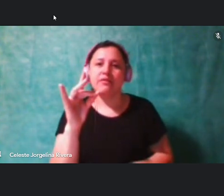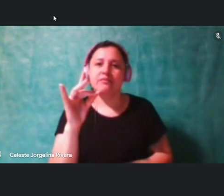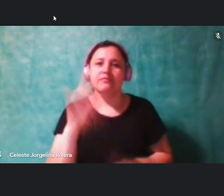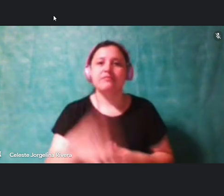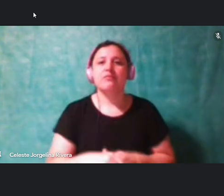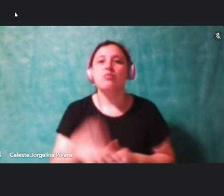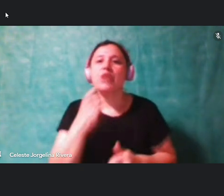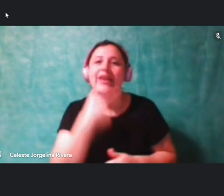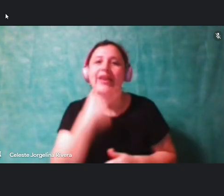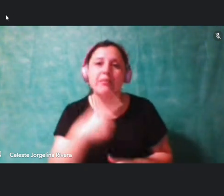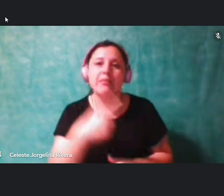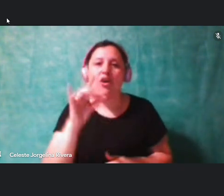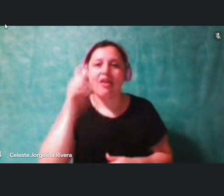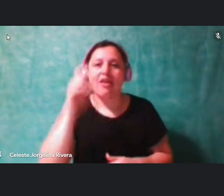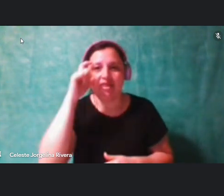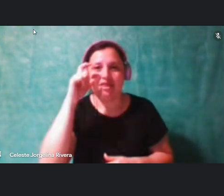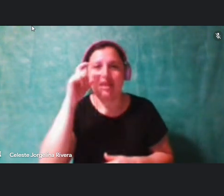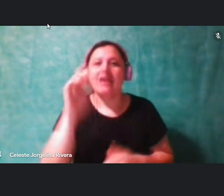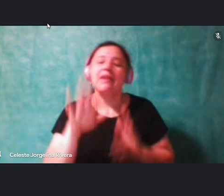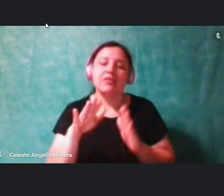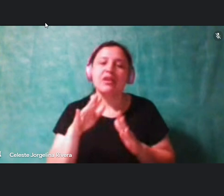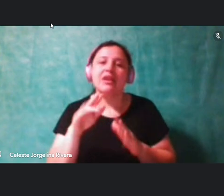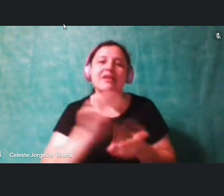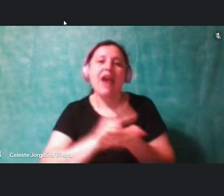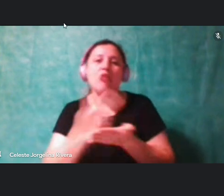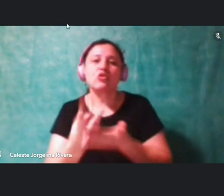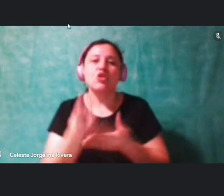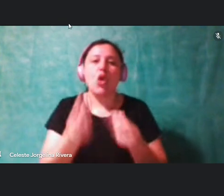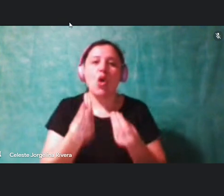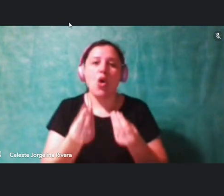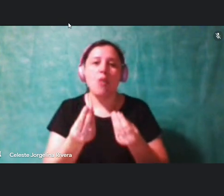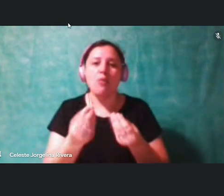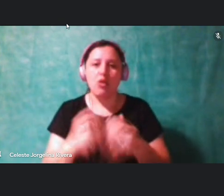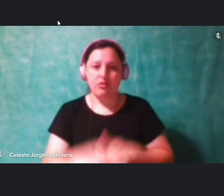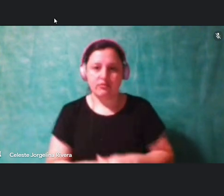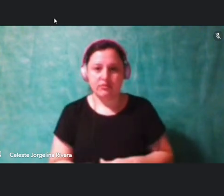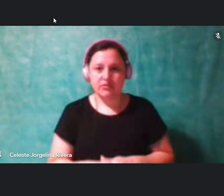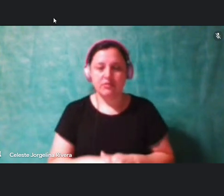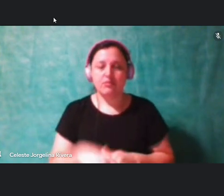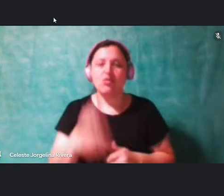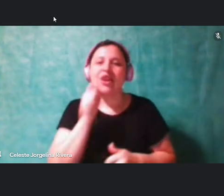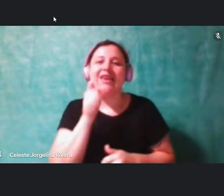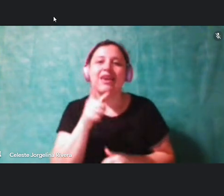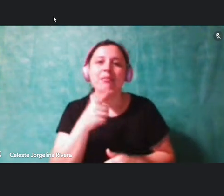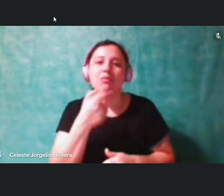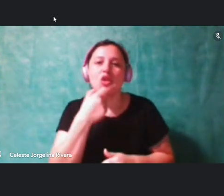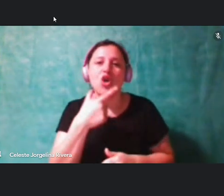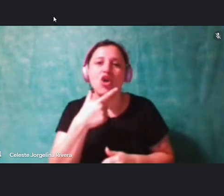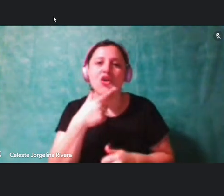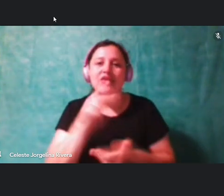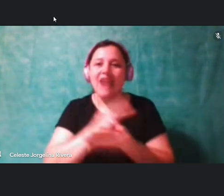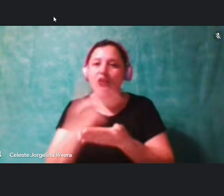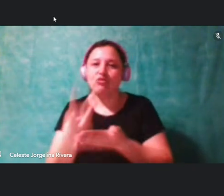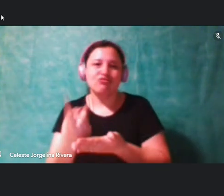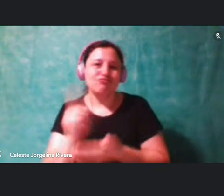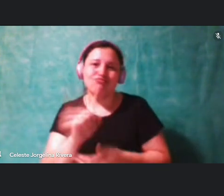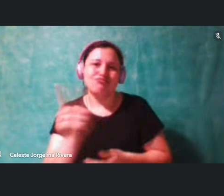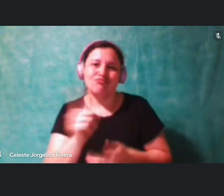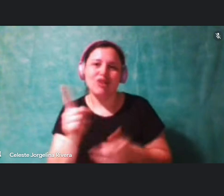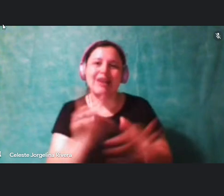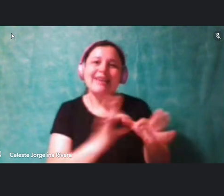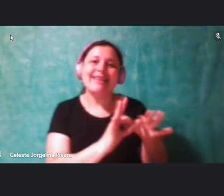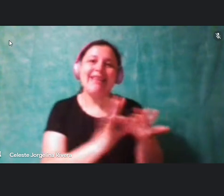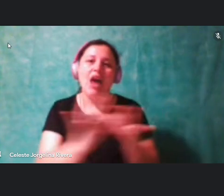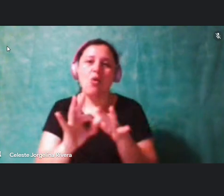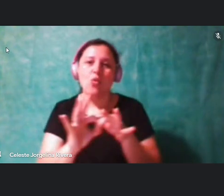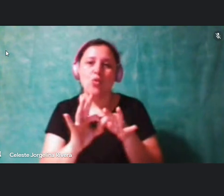would, igual que el will o el shall, no se traducen, ¿sí? El would marca condicional, el will y el